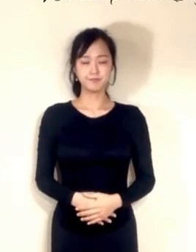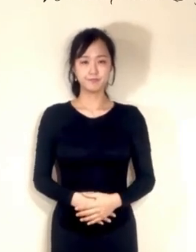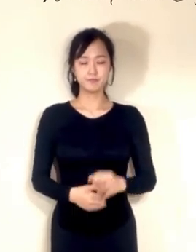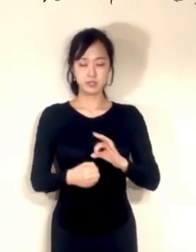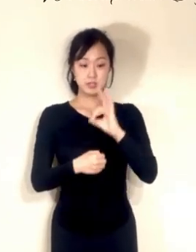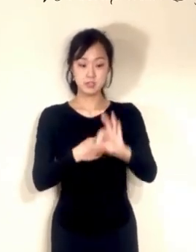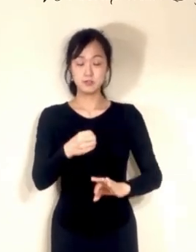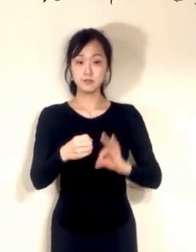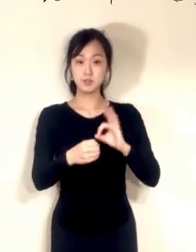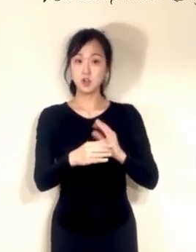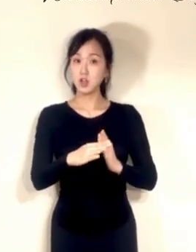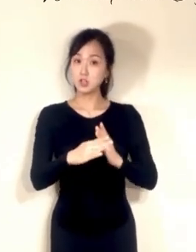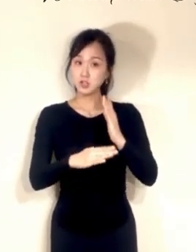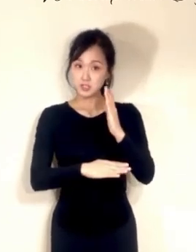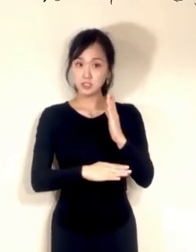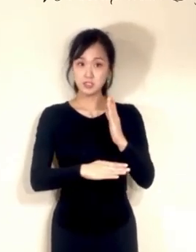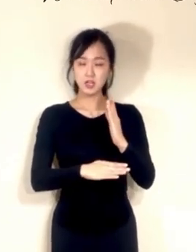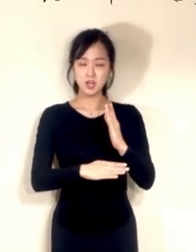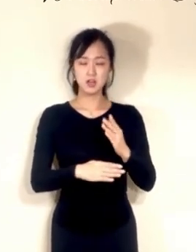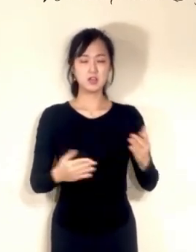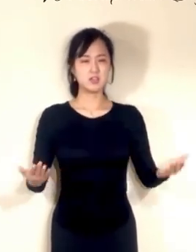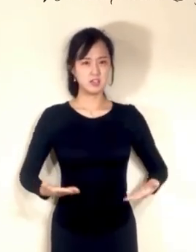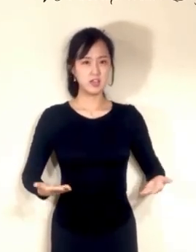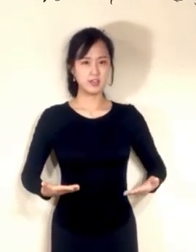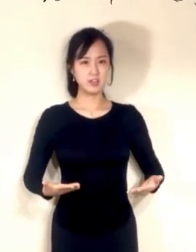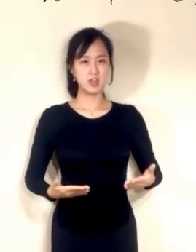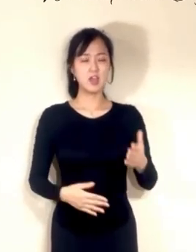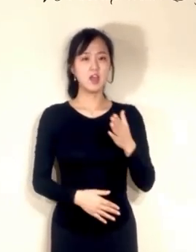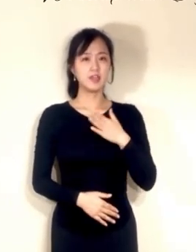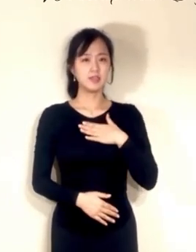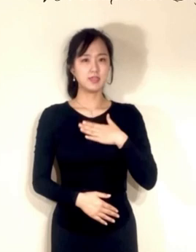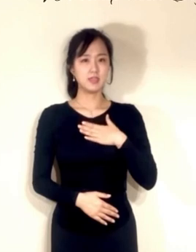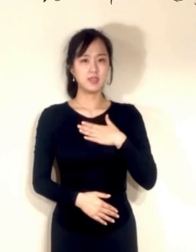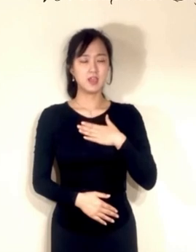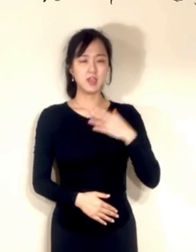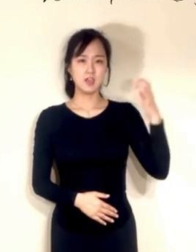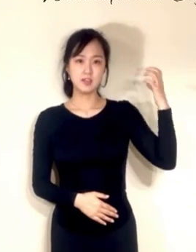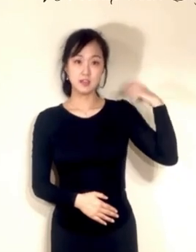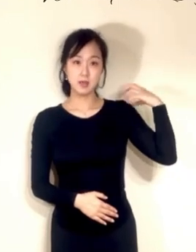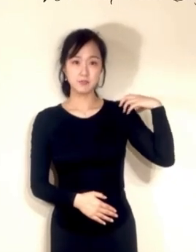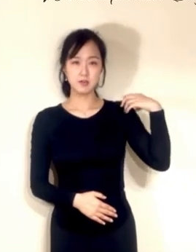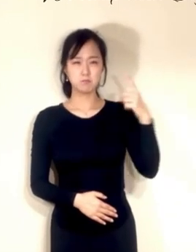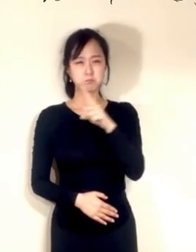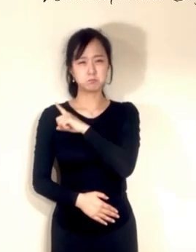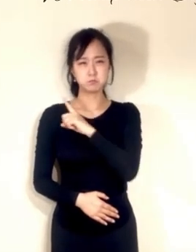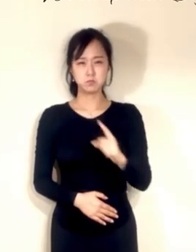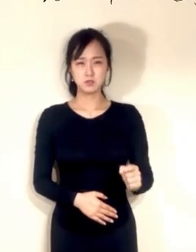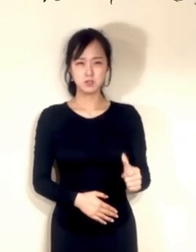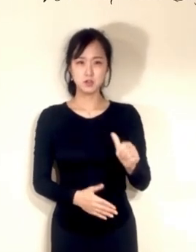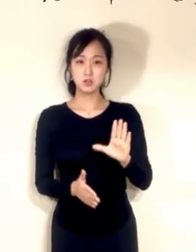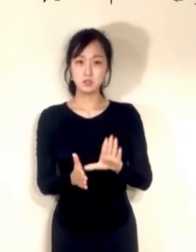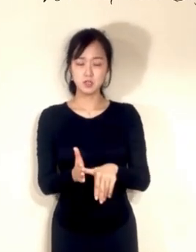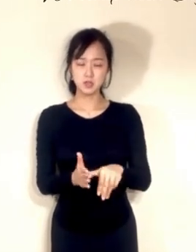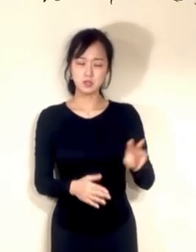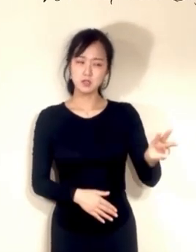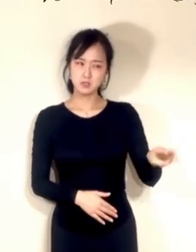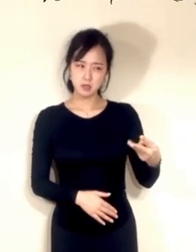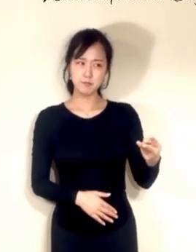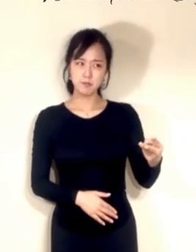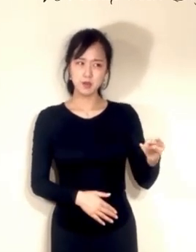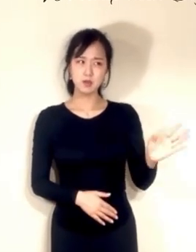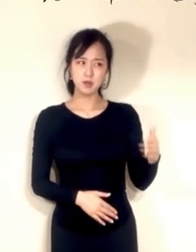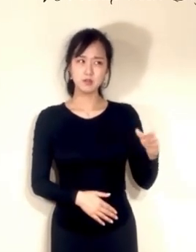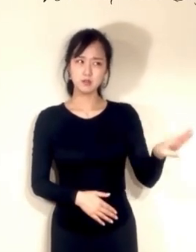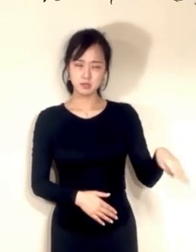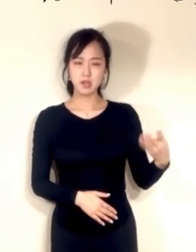문화잖아요. 10몇 년간 사역하면서 한 해에 적으면 저에게 이 소속되어 있는 성도님들이